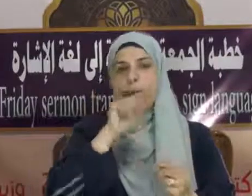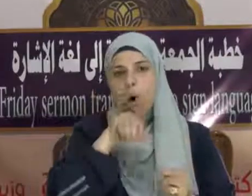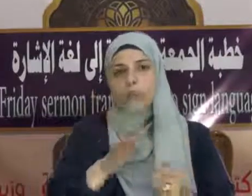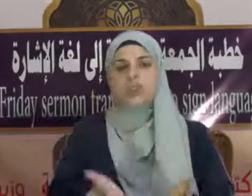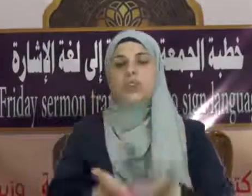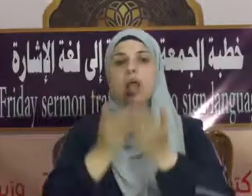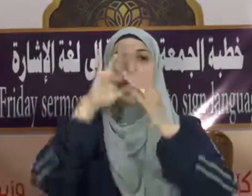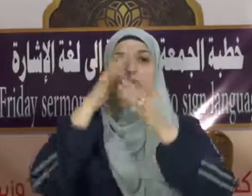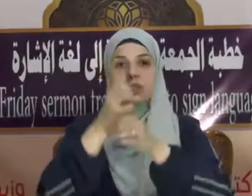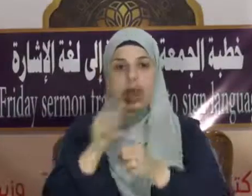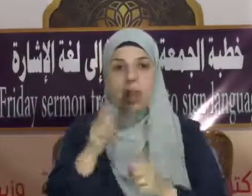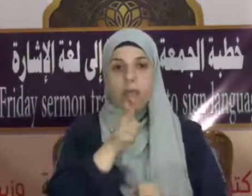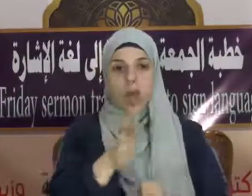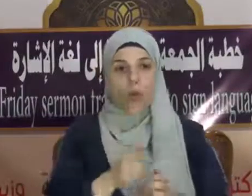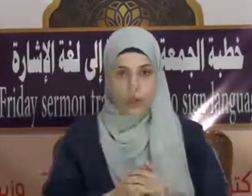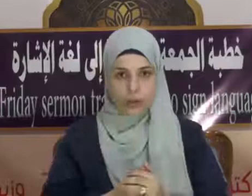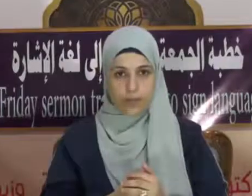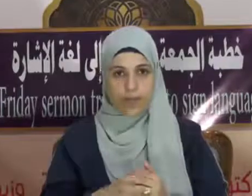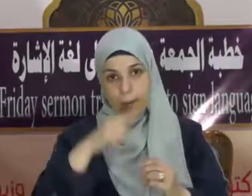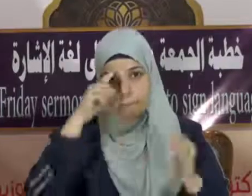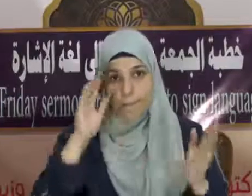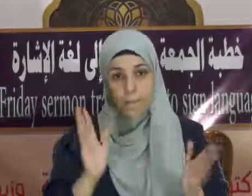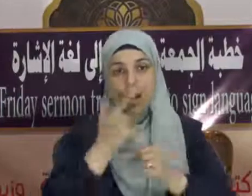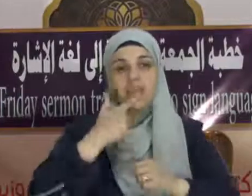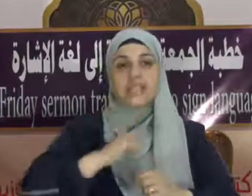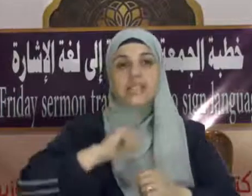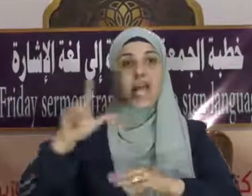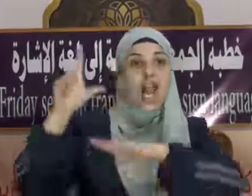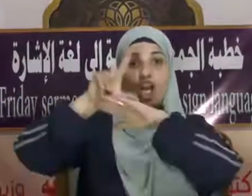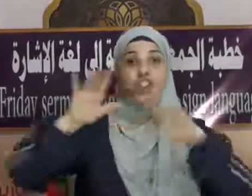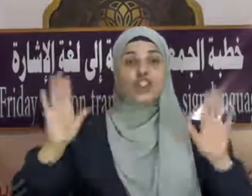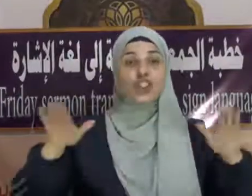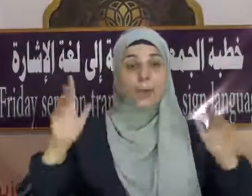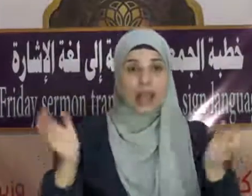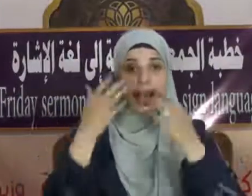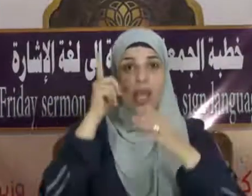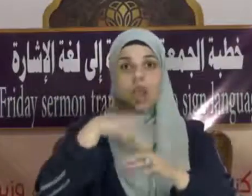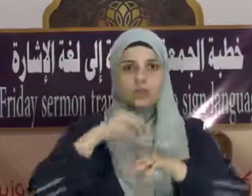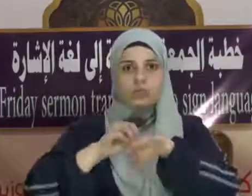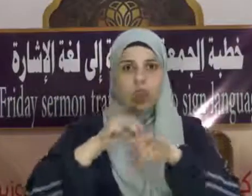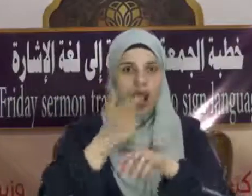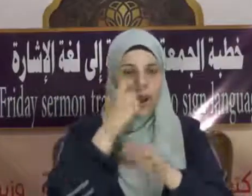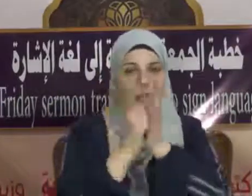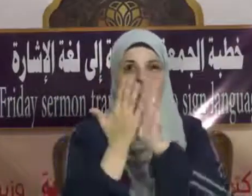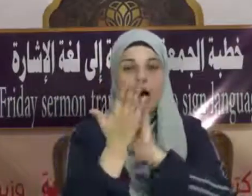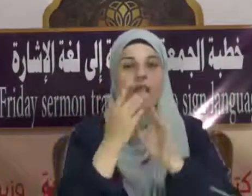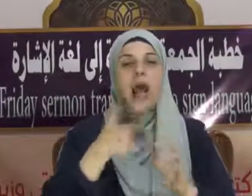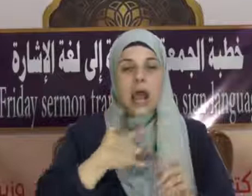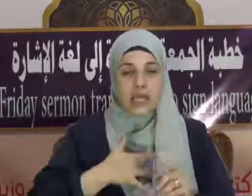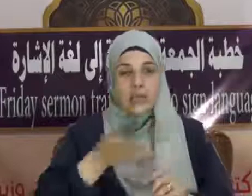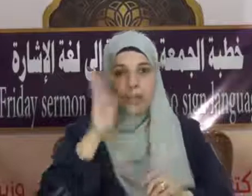الله عليه وسلم يقول: ما زال جبريل يوصيني بالجار حتى ظننت